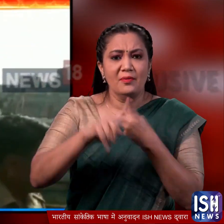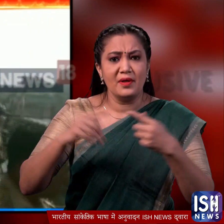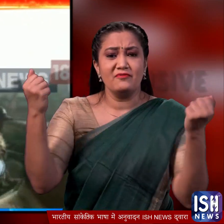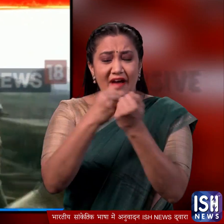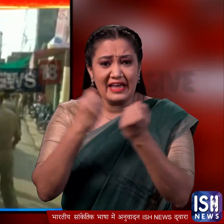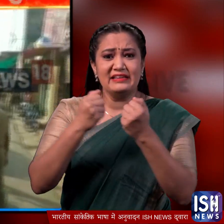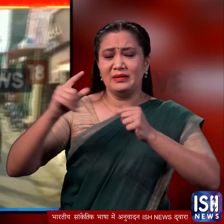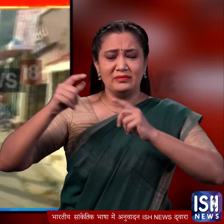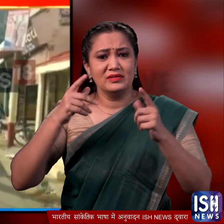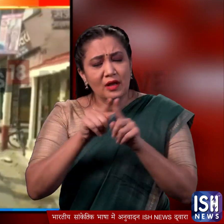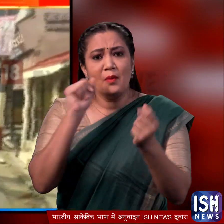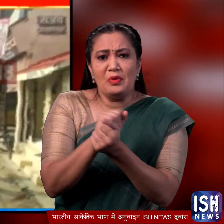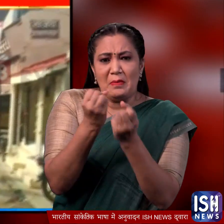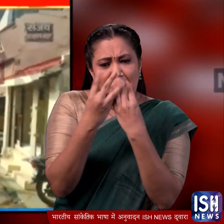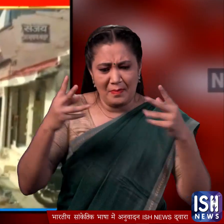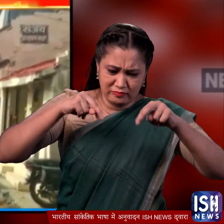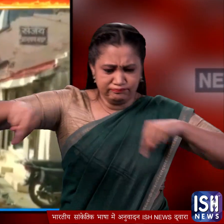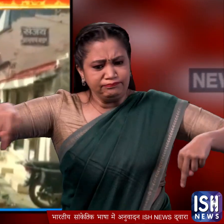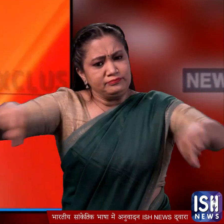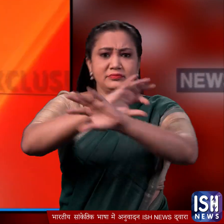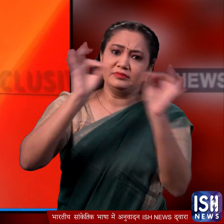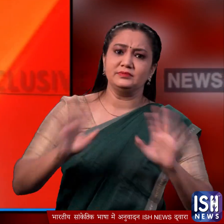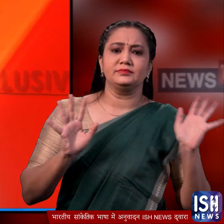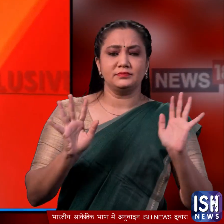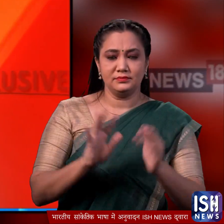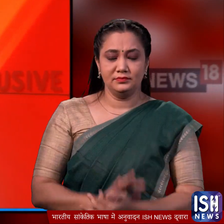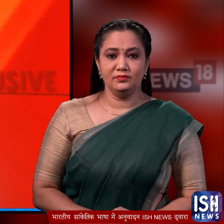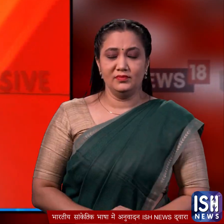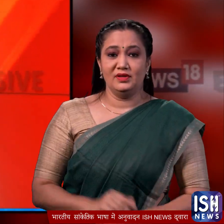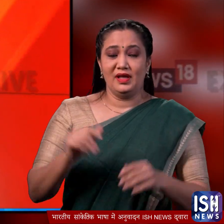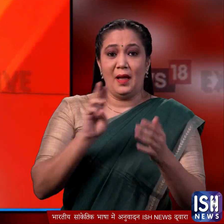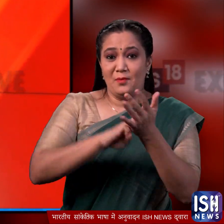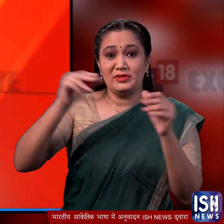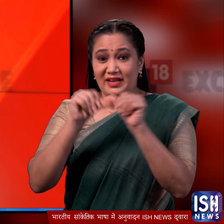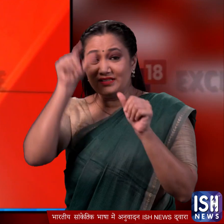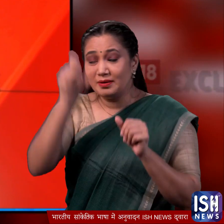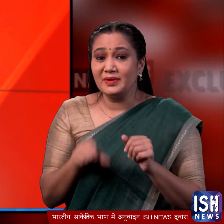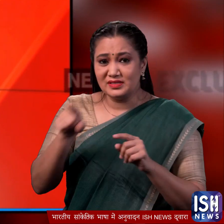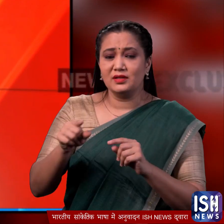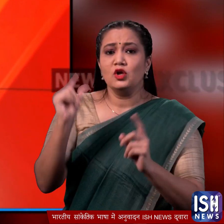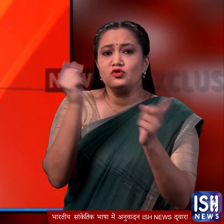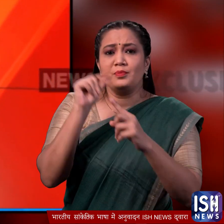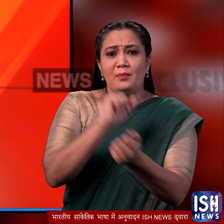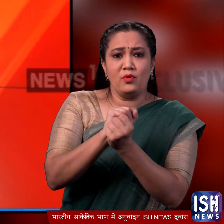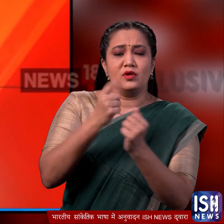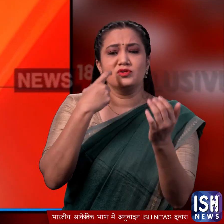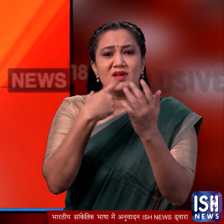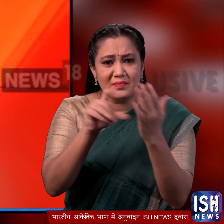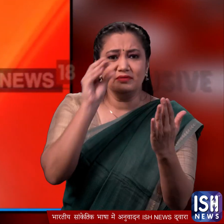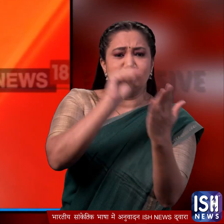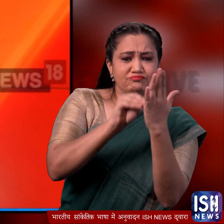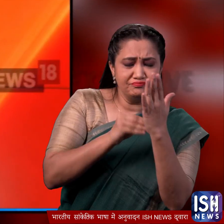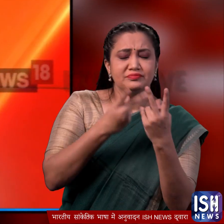से बचने के लिए पुलिस के कई जवान वहां मौजूद रहे। सौभाग्य की बात यह कि बाहुबली विधायक मुख्तार अंसारी का नाम यूपी पुलिस के रिकॉर्ड